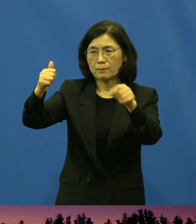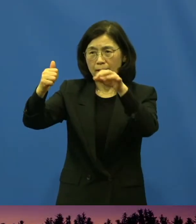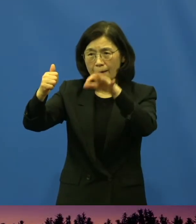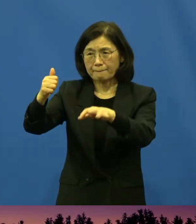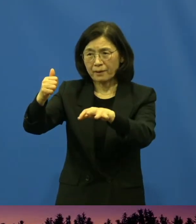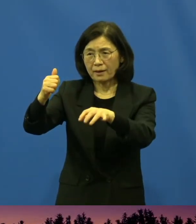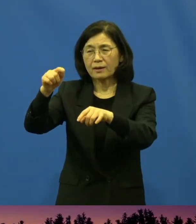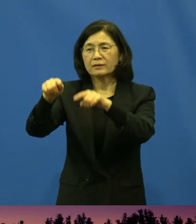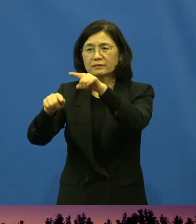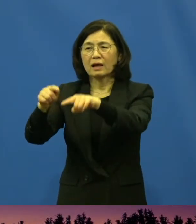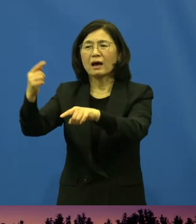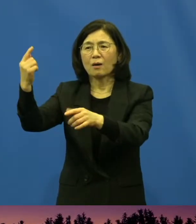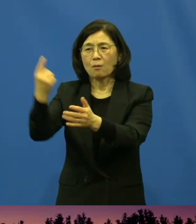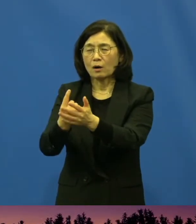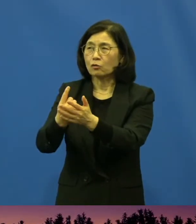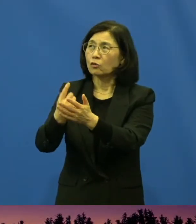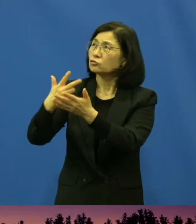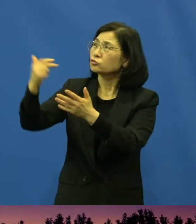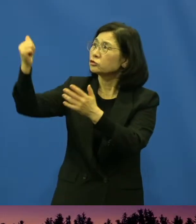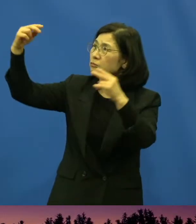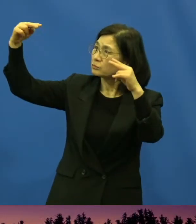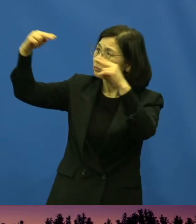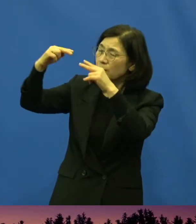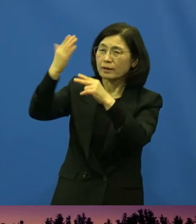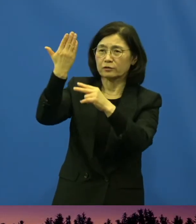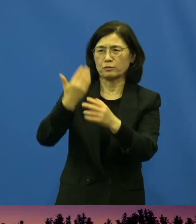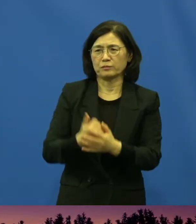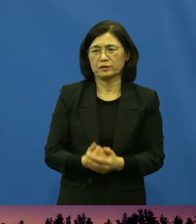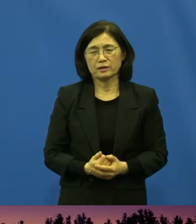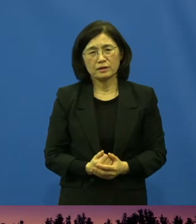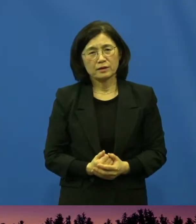하나님은 아세요. 우리가 온전히 순종할 수 없다는 걸 아세요.